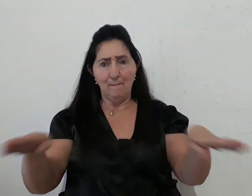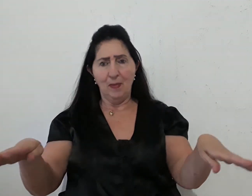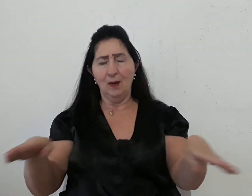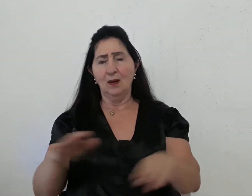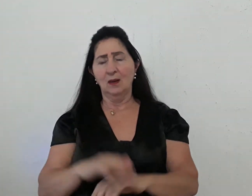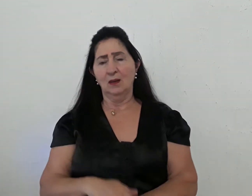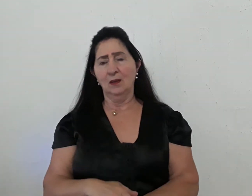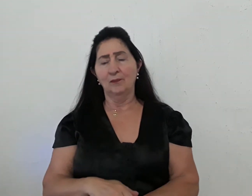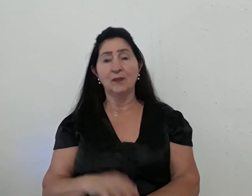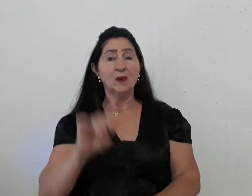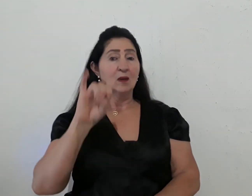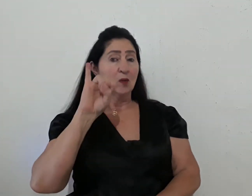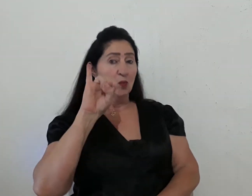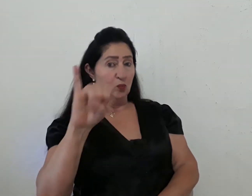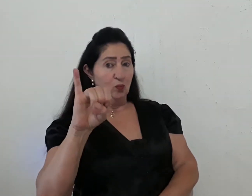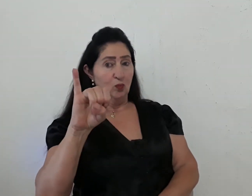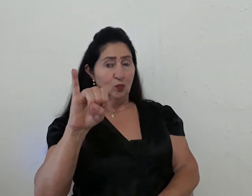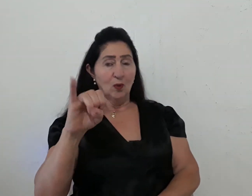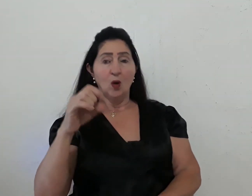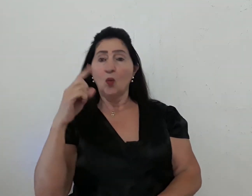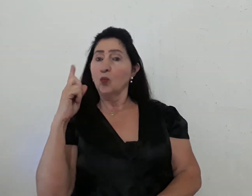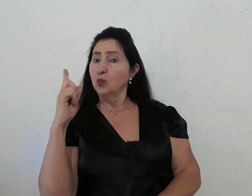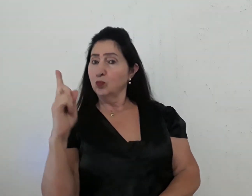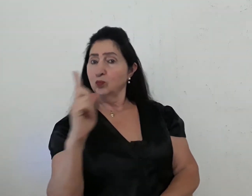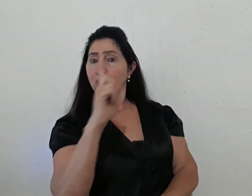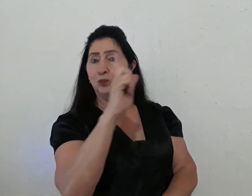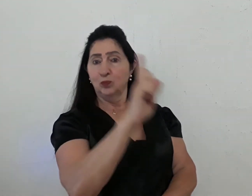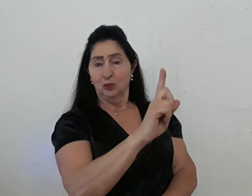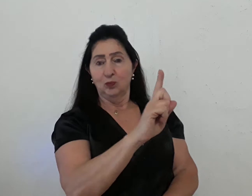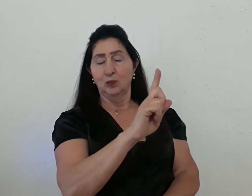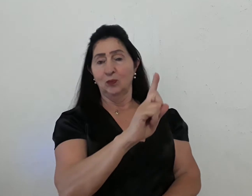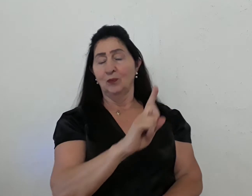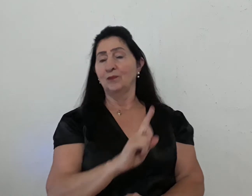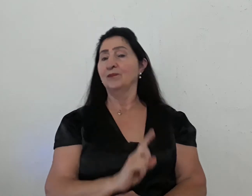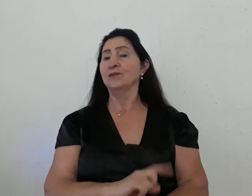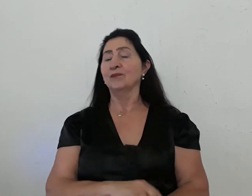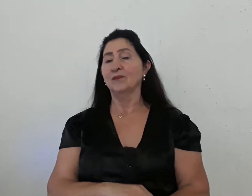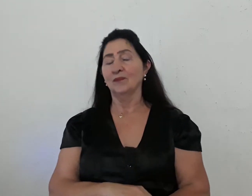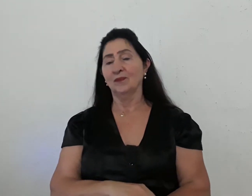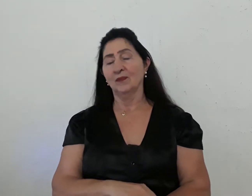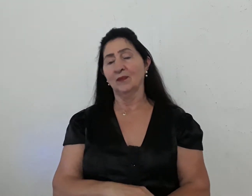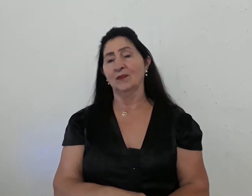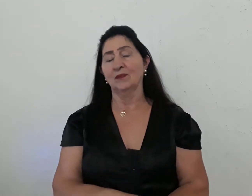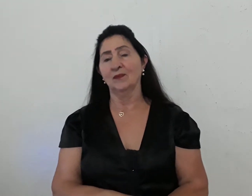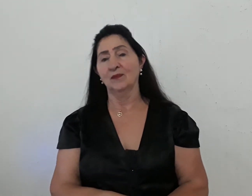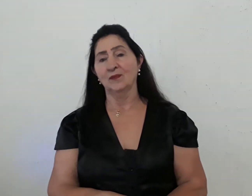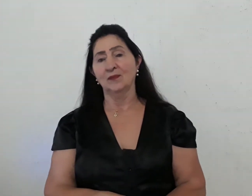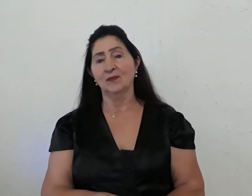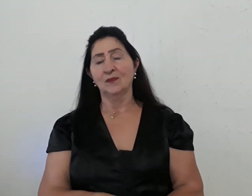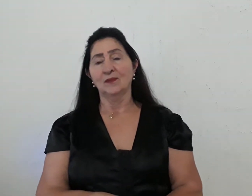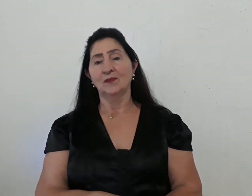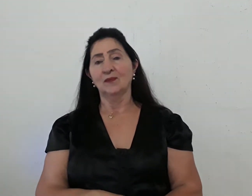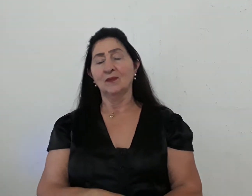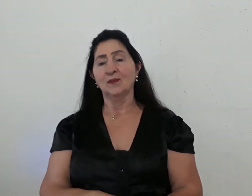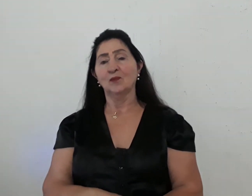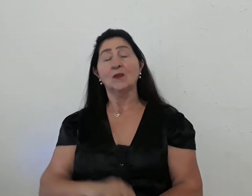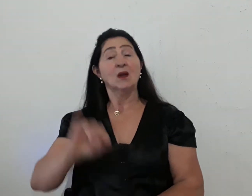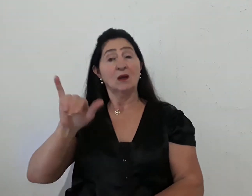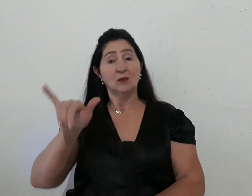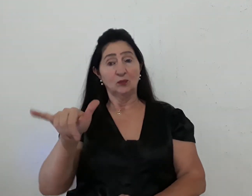O I, uma pessoa andando em uma direção determinada. O Y, um